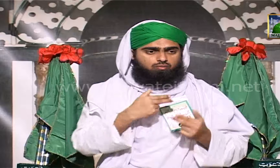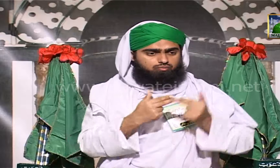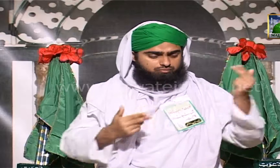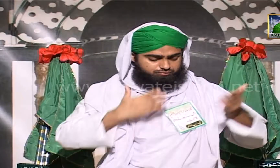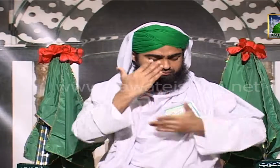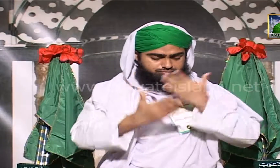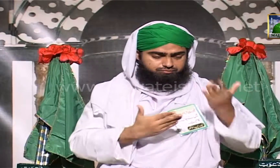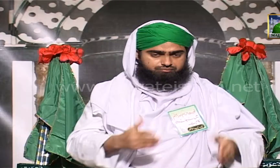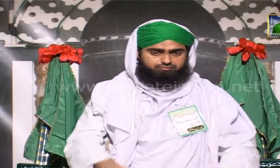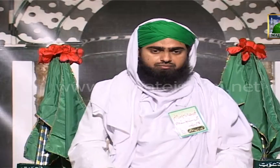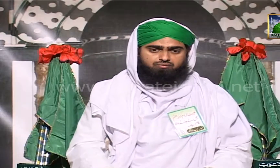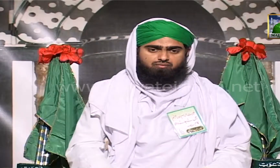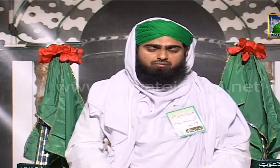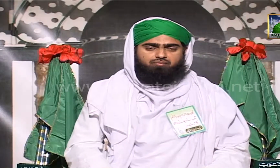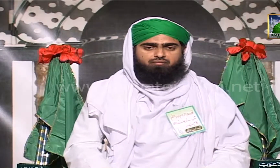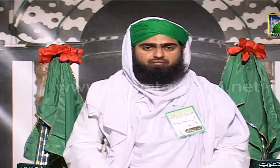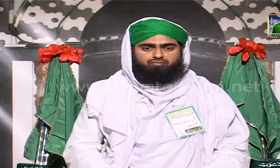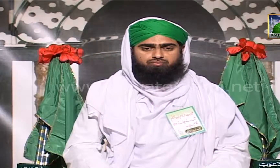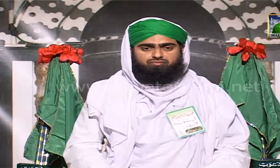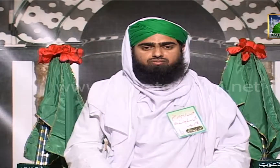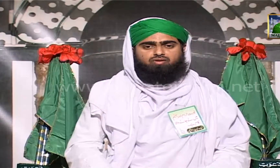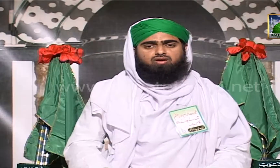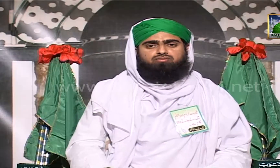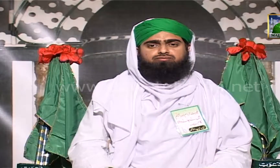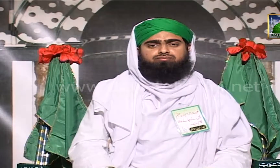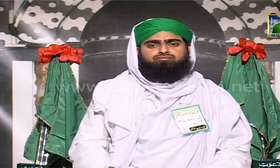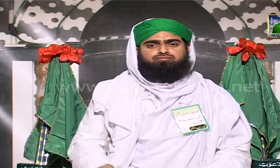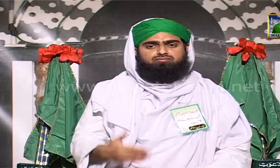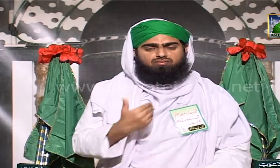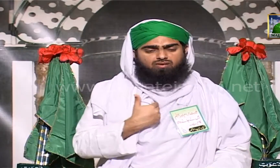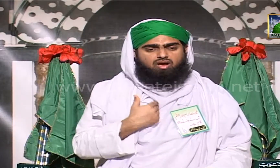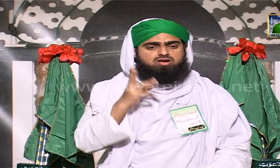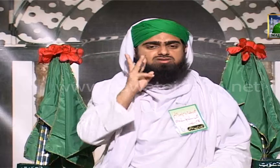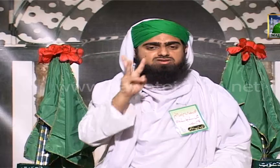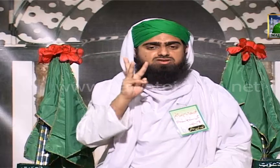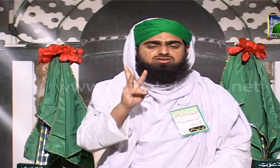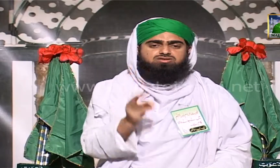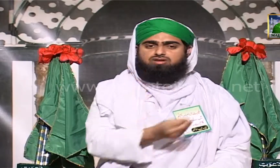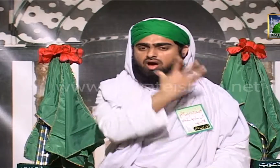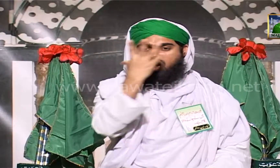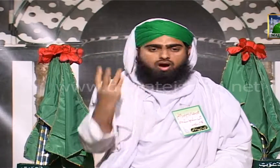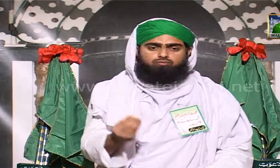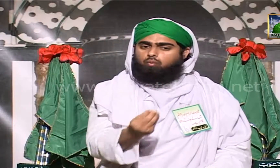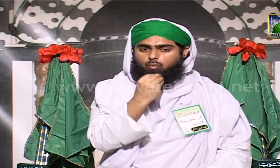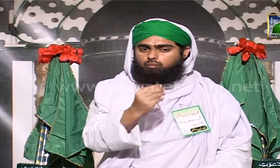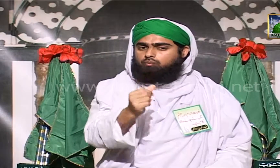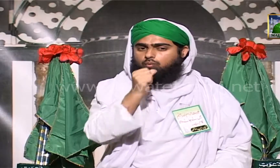منازل طے کیے۔ چنانچہ آپ نے ارشاد فرمایا کہ میں نے 3 روز تک کسی چیز کے کھائے پیے بغیر فاقہ کیا